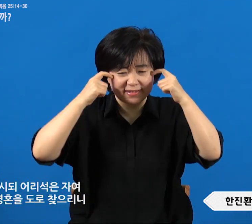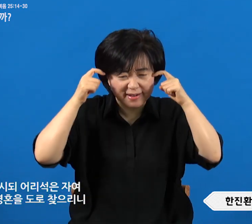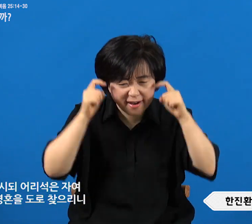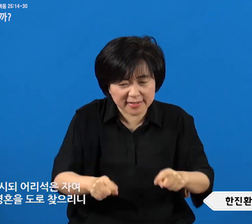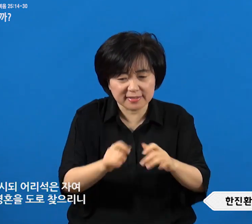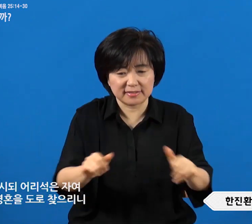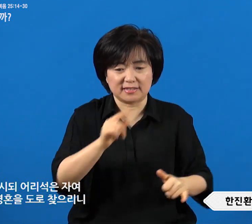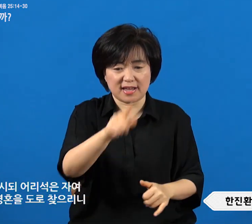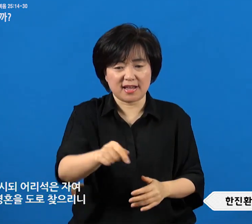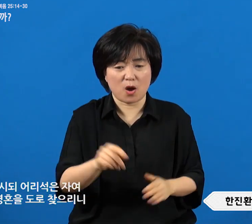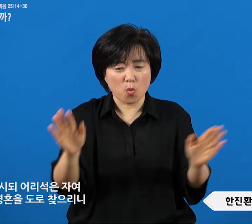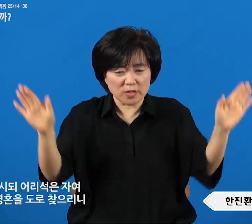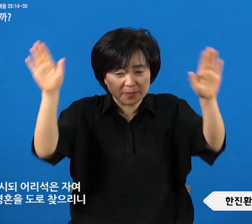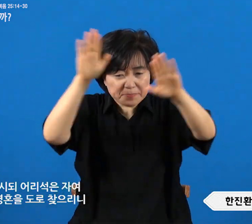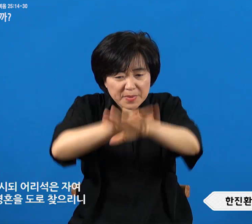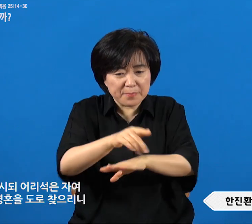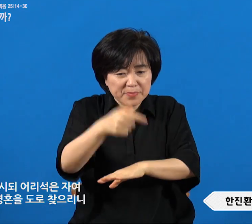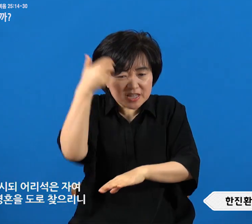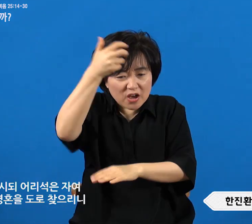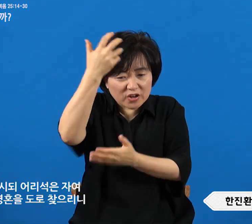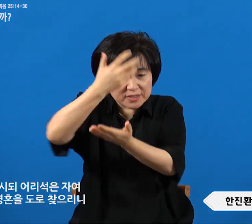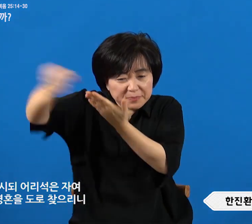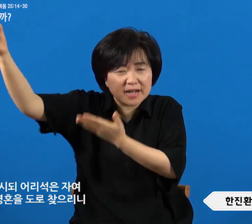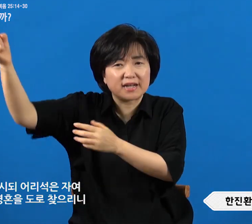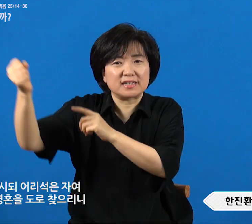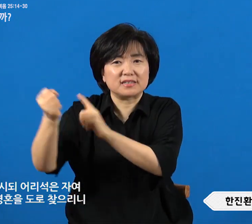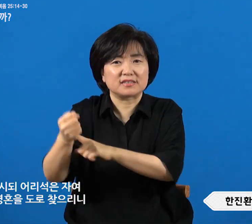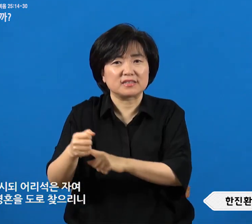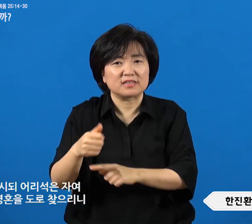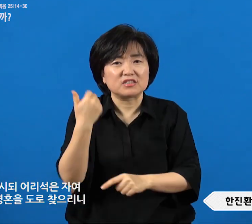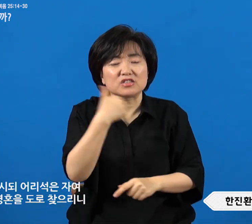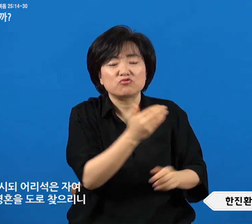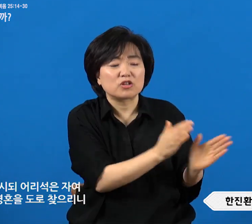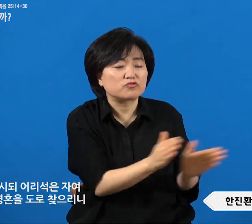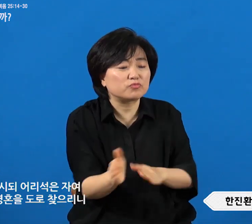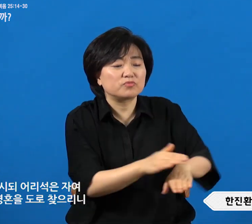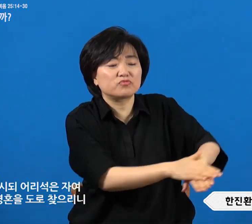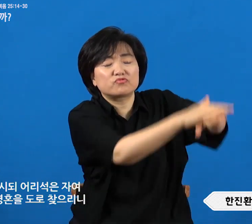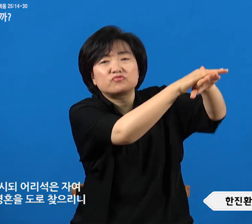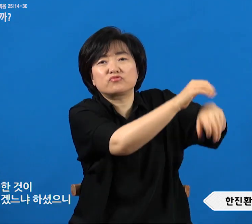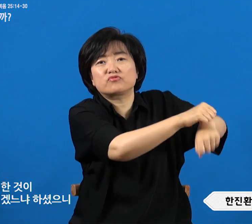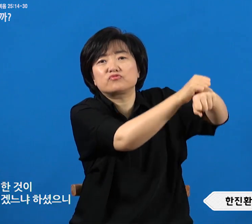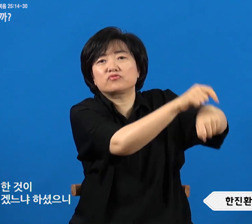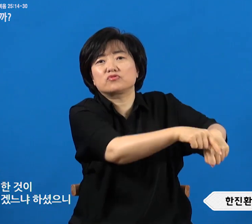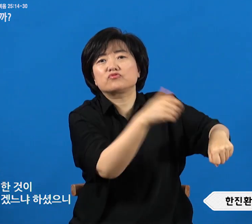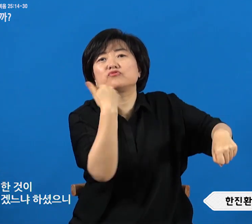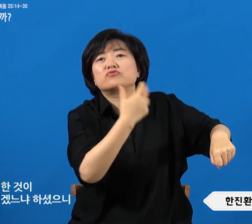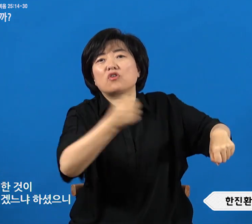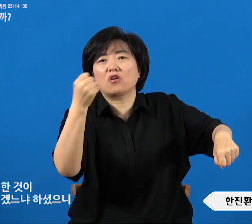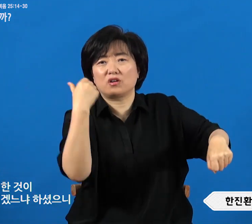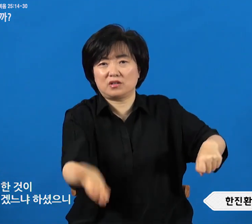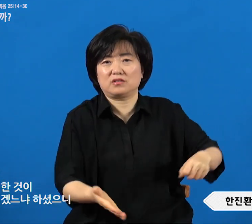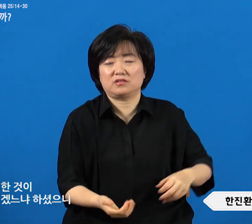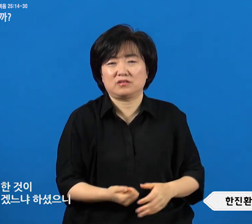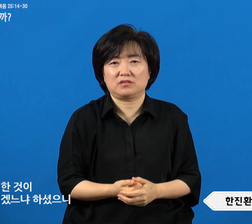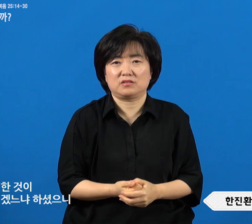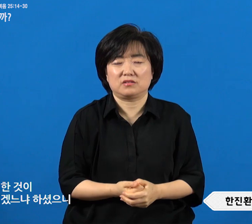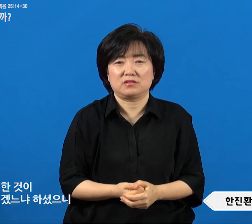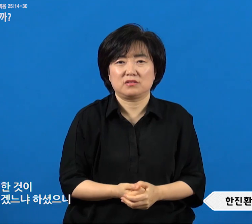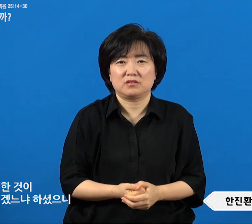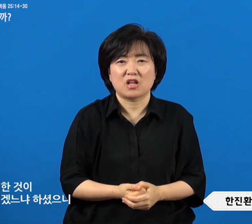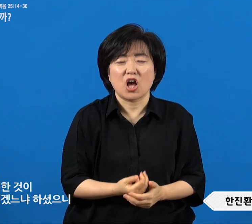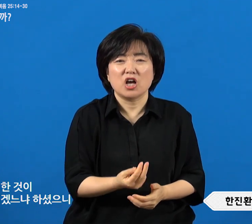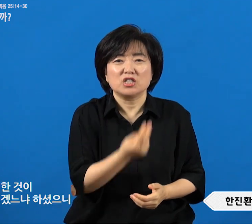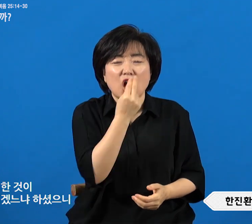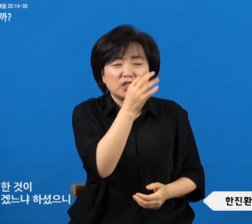자여 오늘 밤에 내 영혼을 도로 찾으리니 그러면 내 준비한 것이 누구의 것이 되겠느냐.